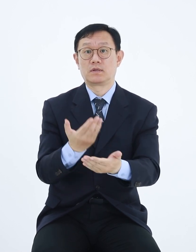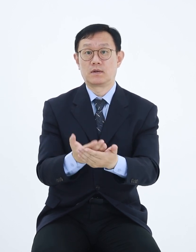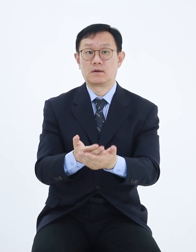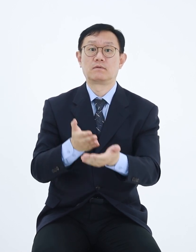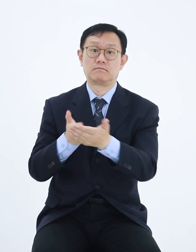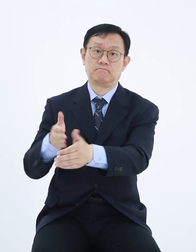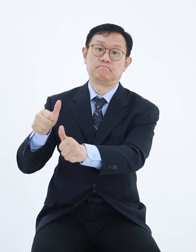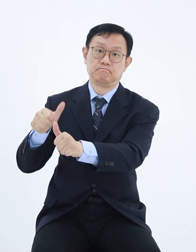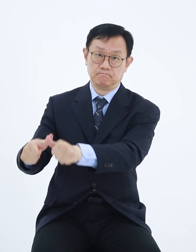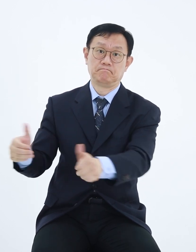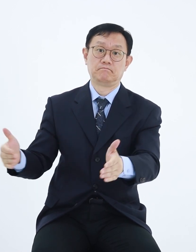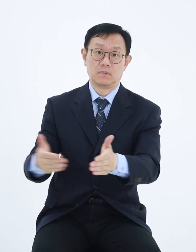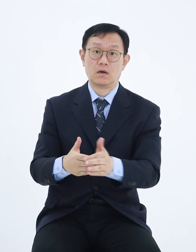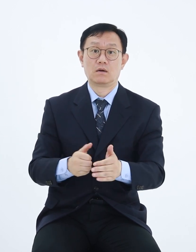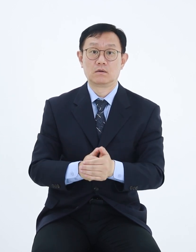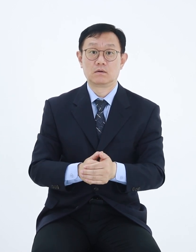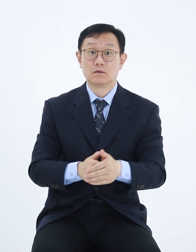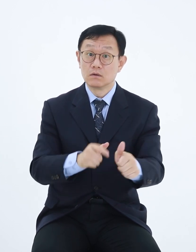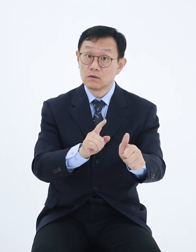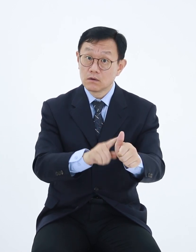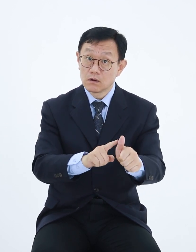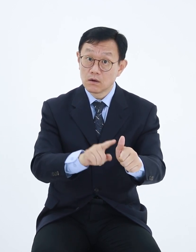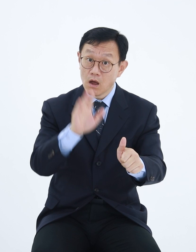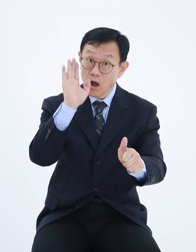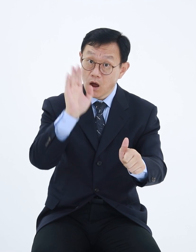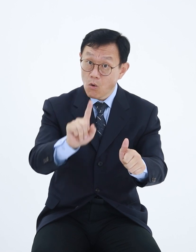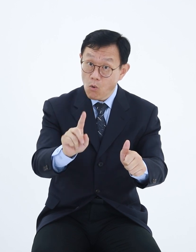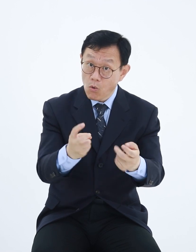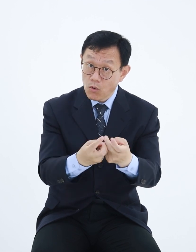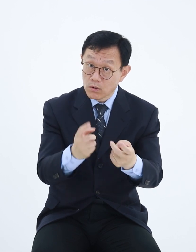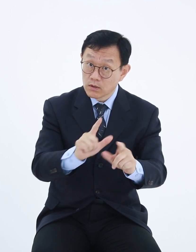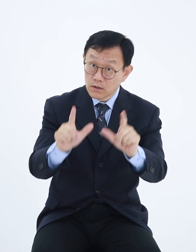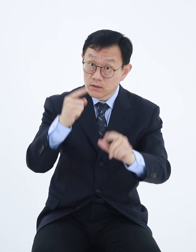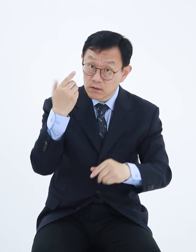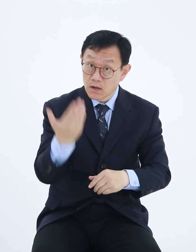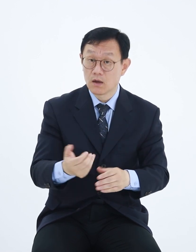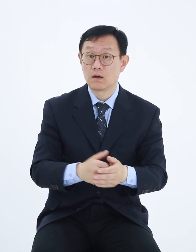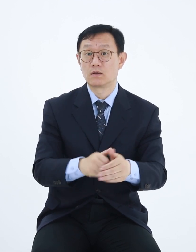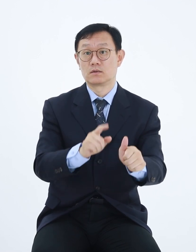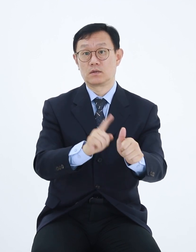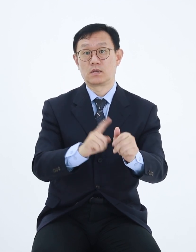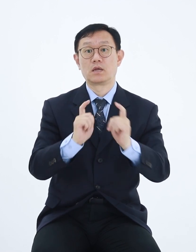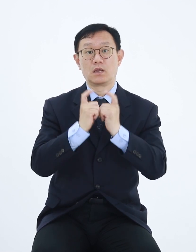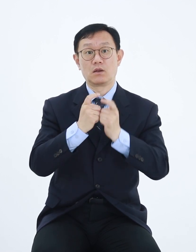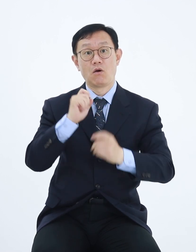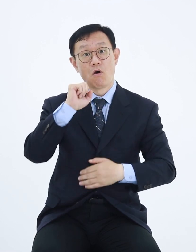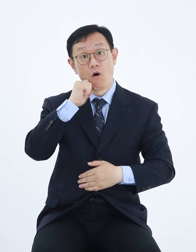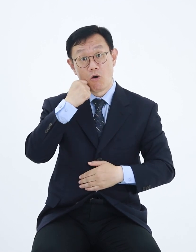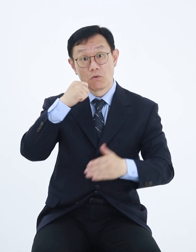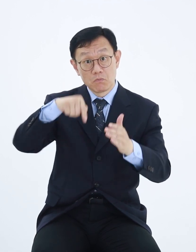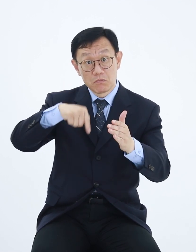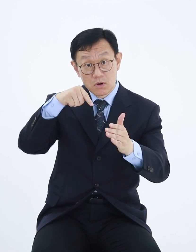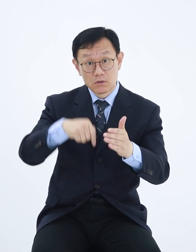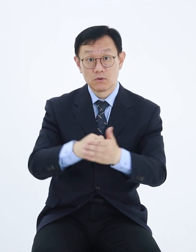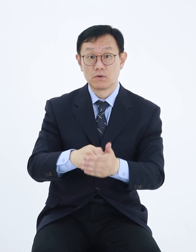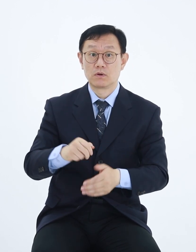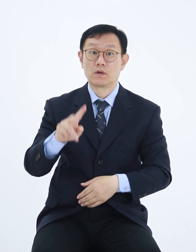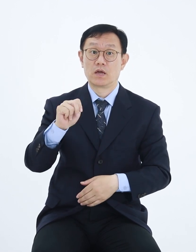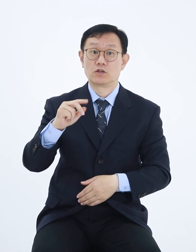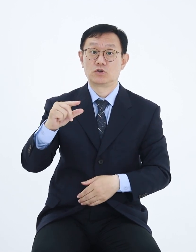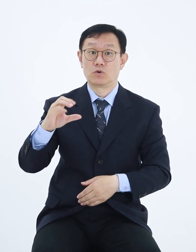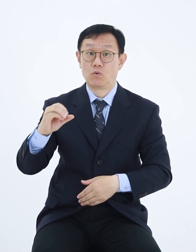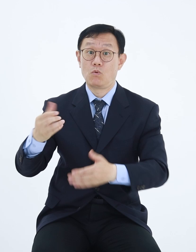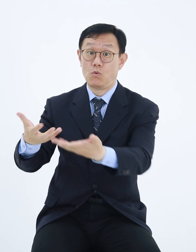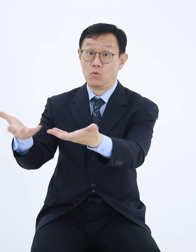권고했습니다. 그 후 Y군은 어떻게 지내고 있을까요? Y군은 개인적인 어려움 속에서도 NGO를